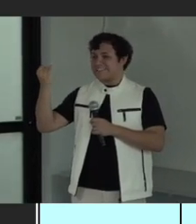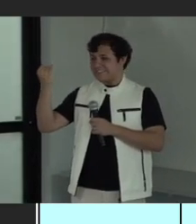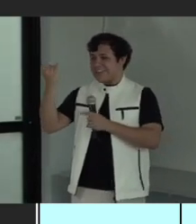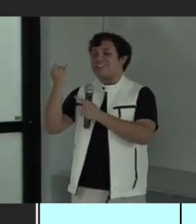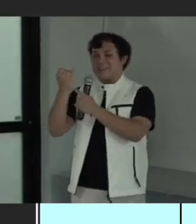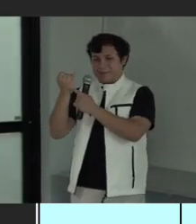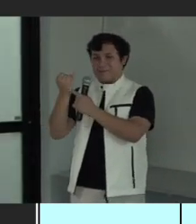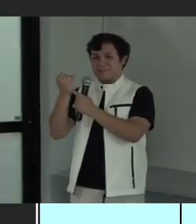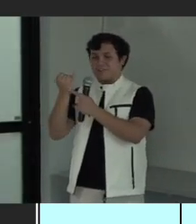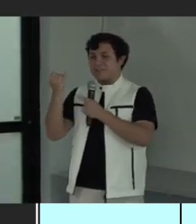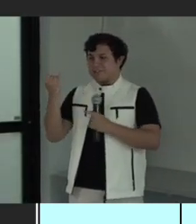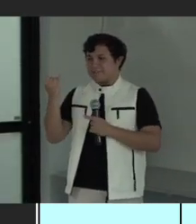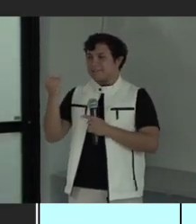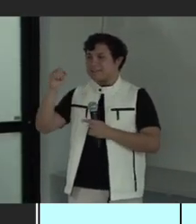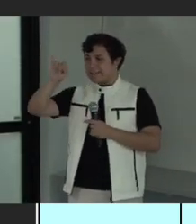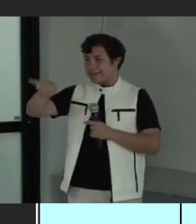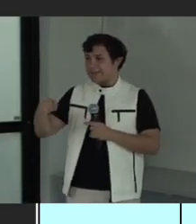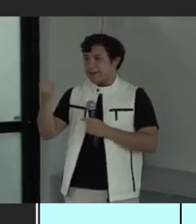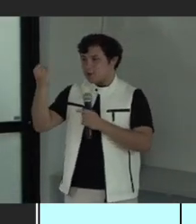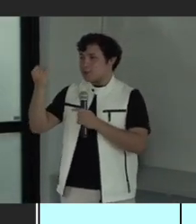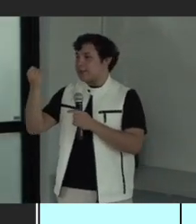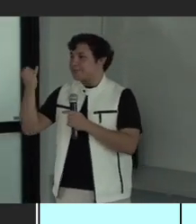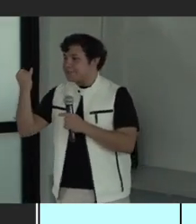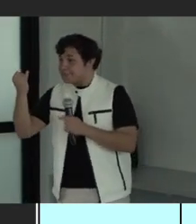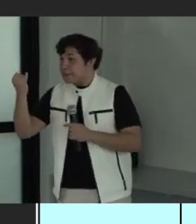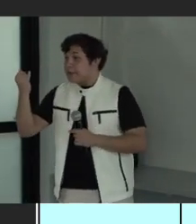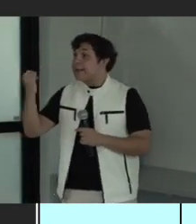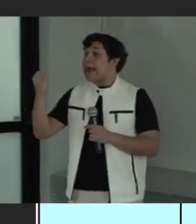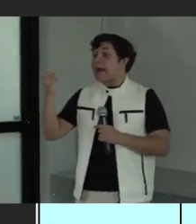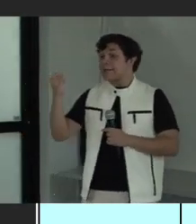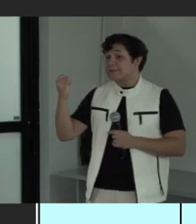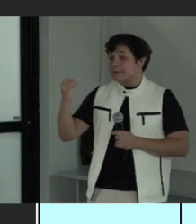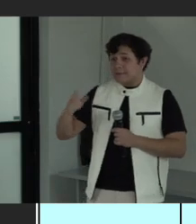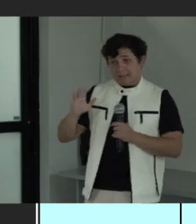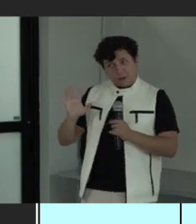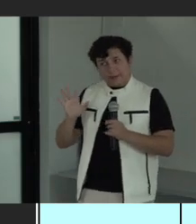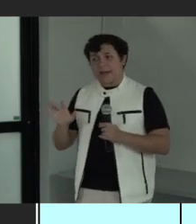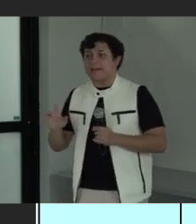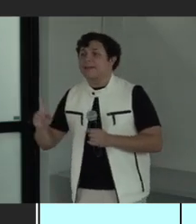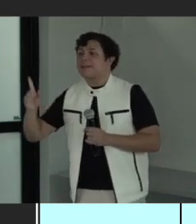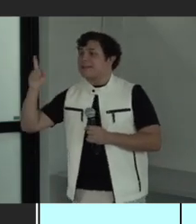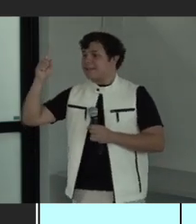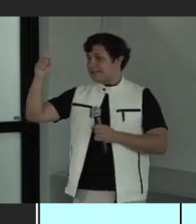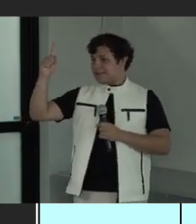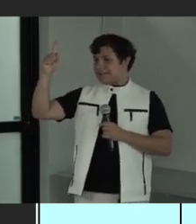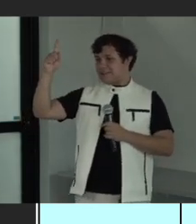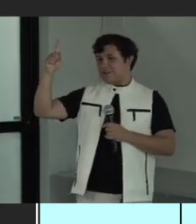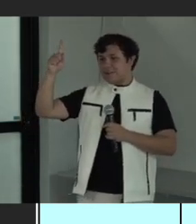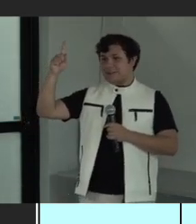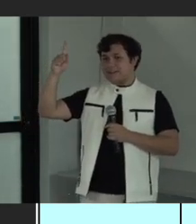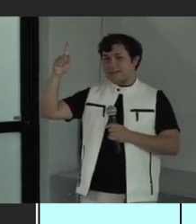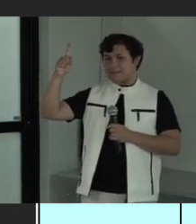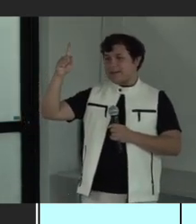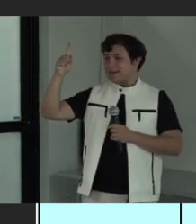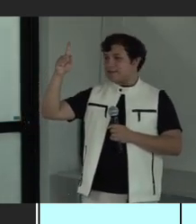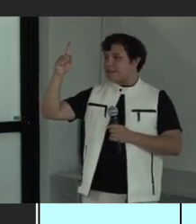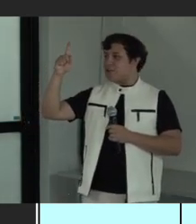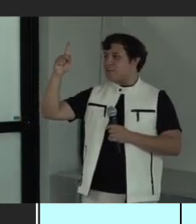Y terminamos con el dorso enfrente. J. K. Está complicada. Dedo índice arriba, dedo medio a